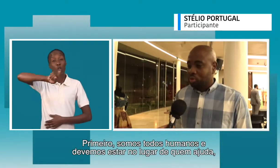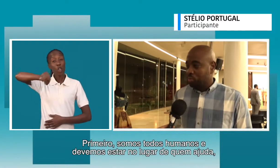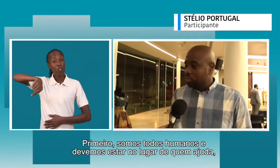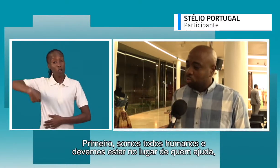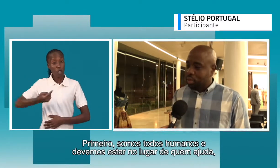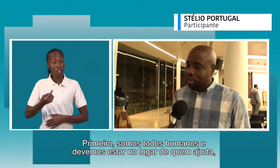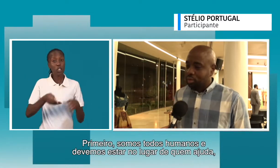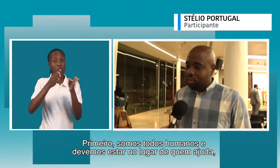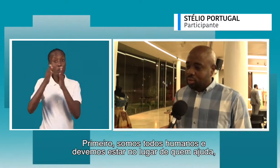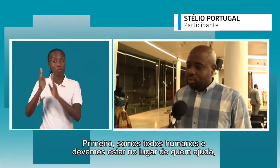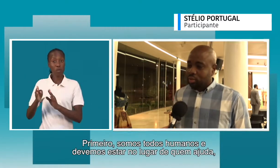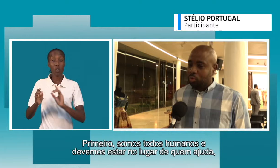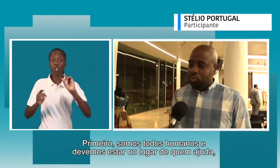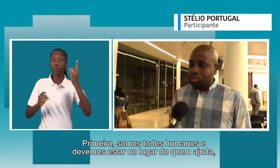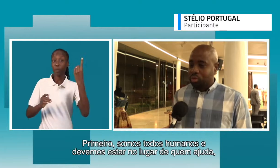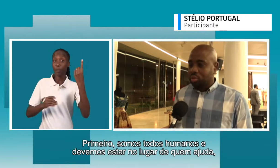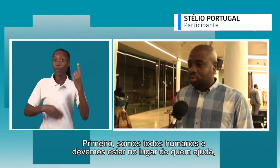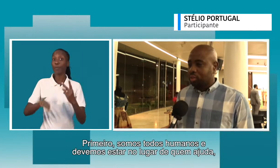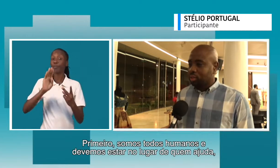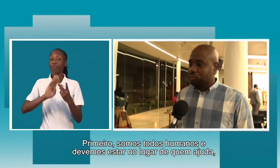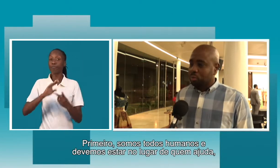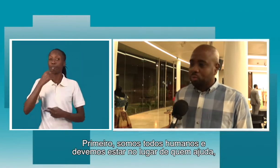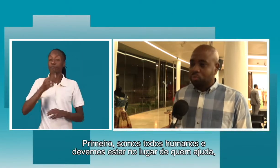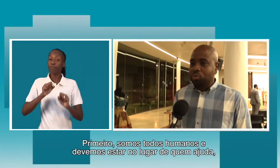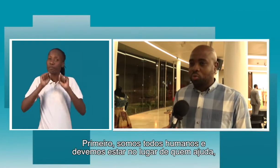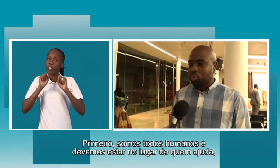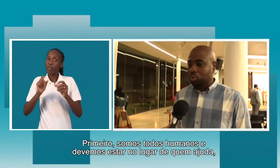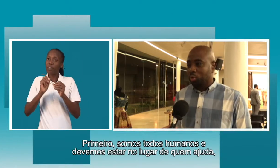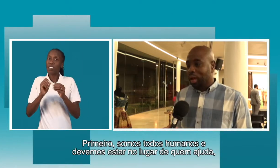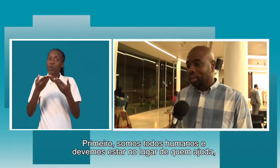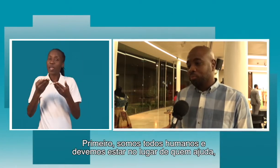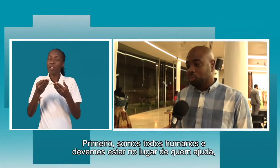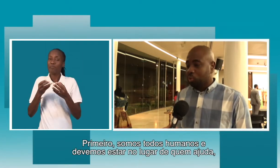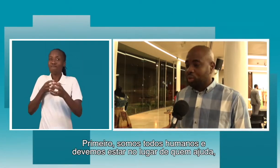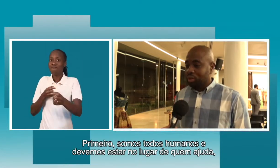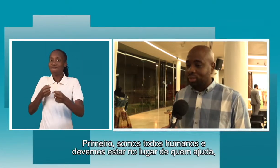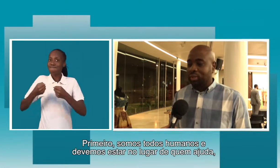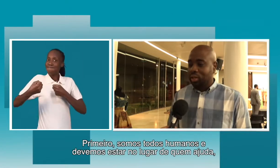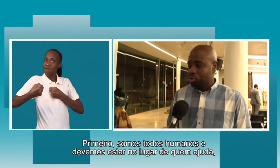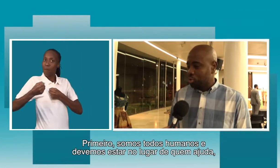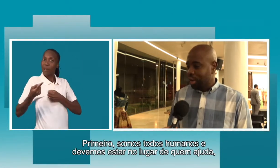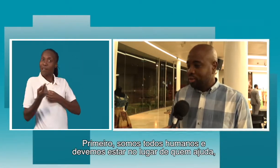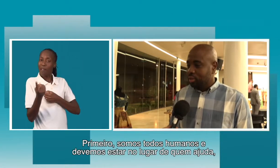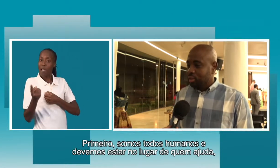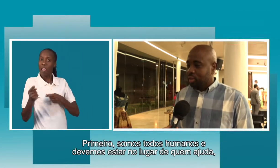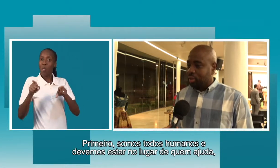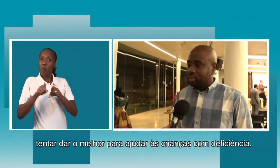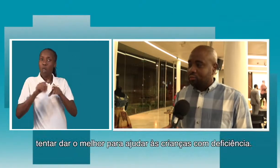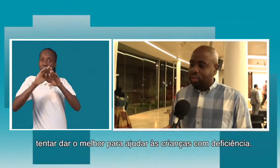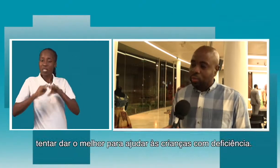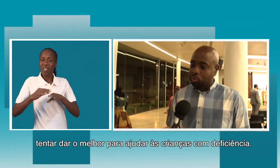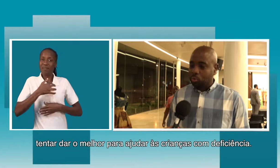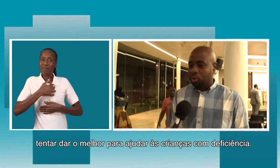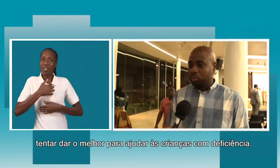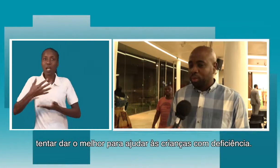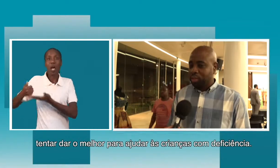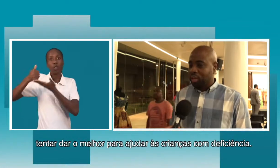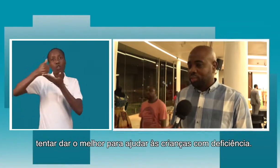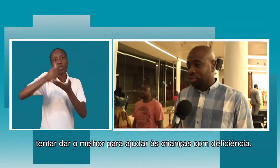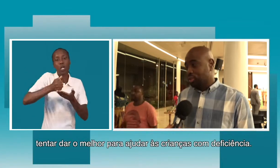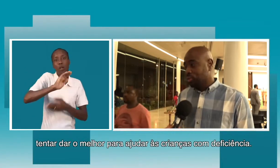todos humanos em primeiro lugar, então temos que, de certa forma, pôr-nos no lugar da pessoa que está a tentar ajudar, a tentar dar o seu